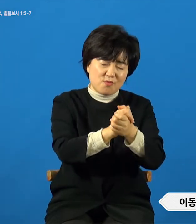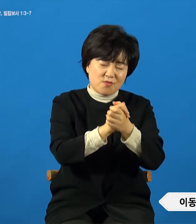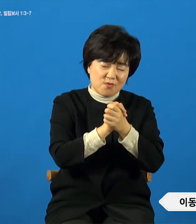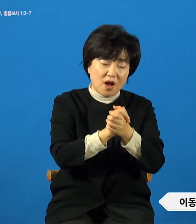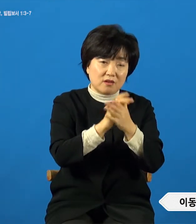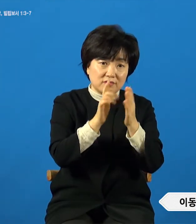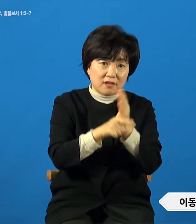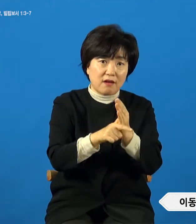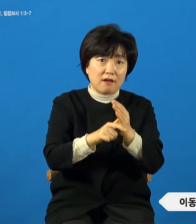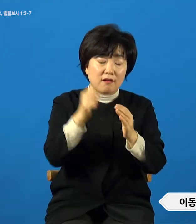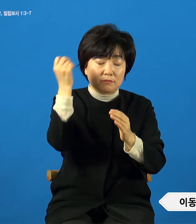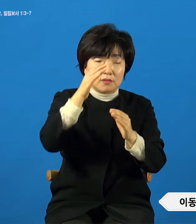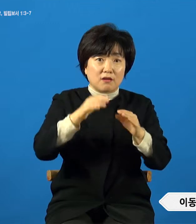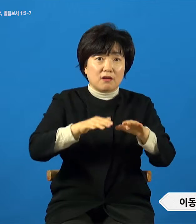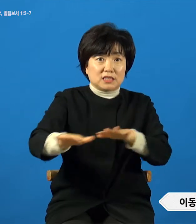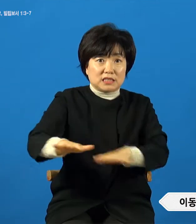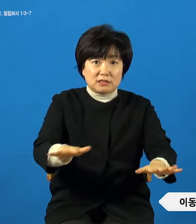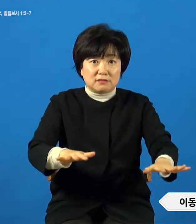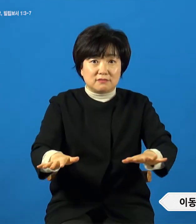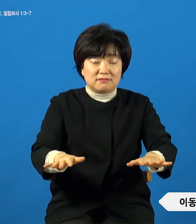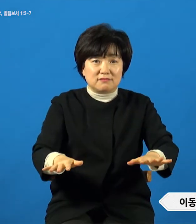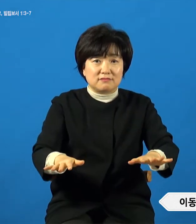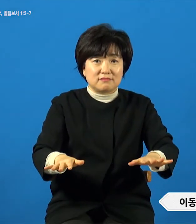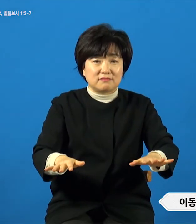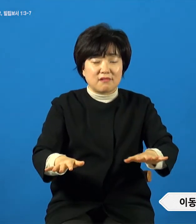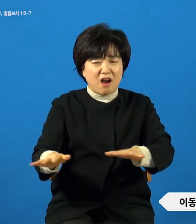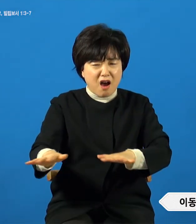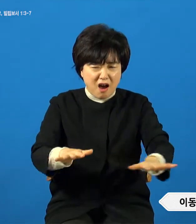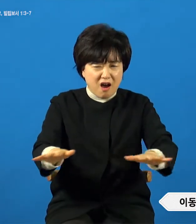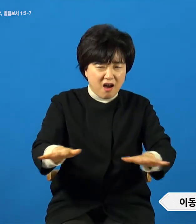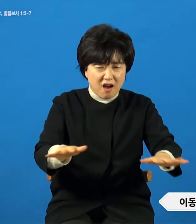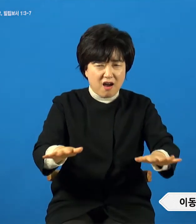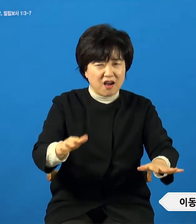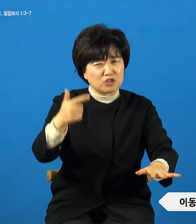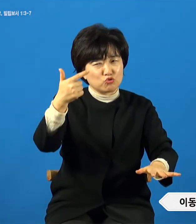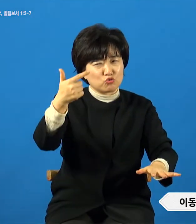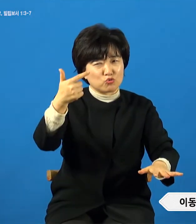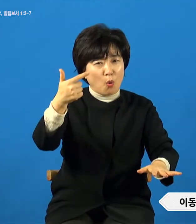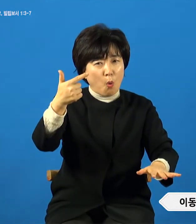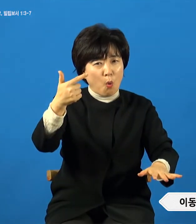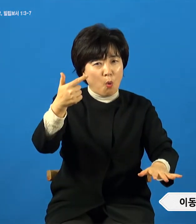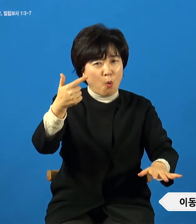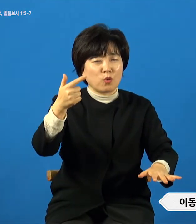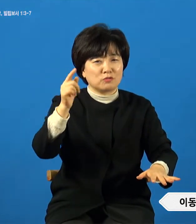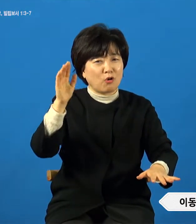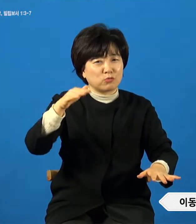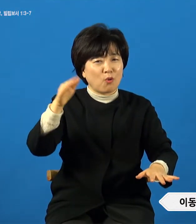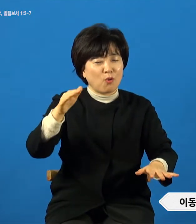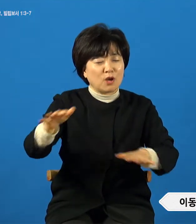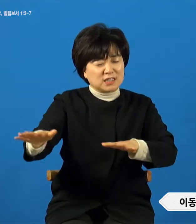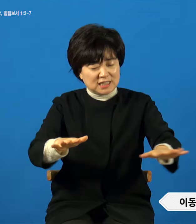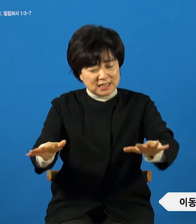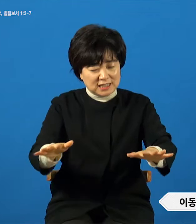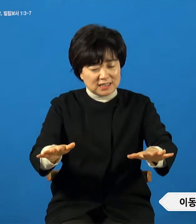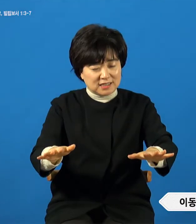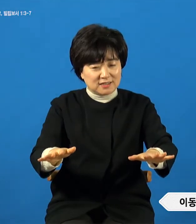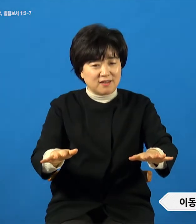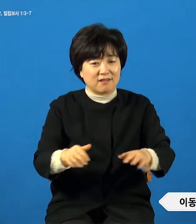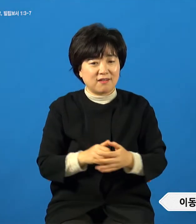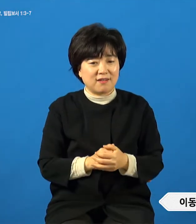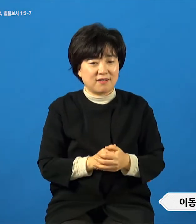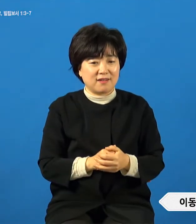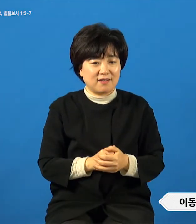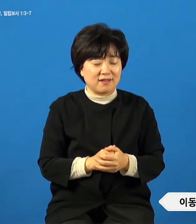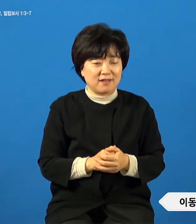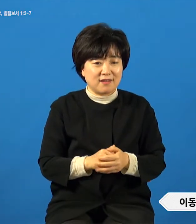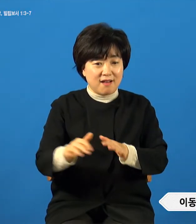지진이 일어납니다. 아마 6도 이하의 지진이었을 거예요. 잠시 감옥이 흔들립니다. 그러더니 이상하게